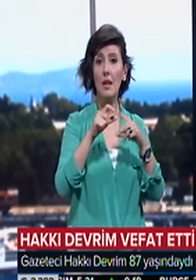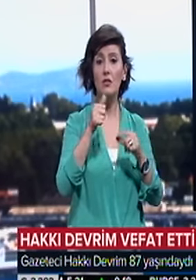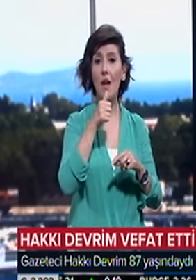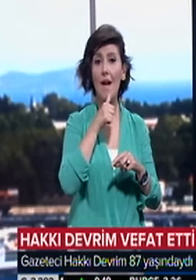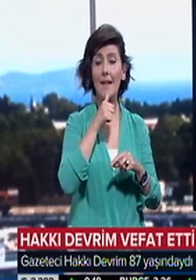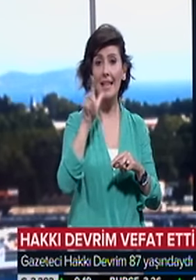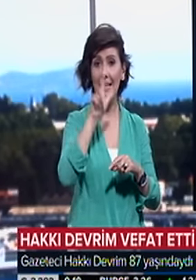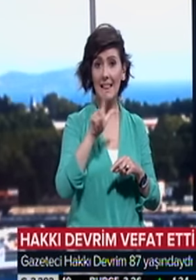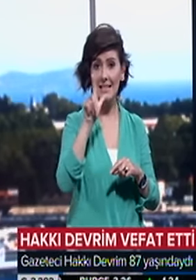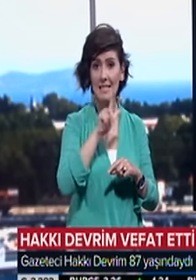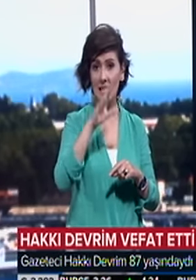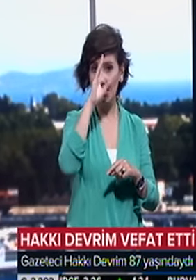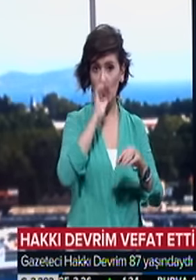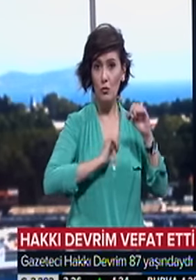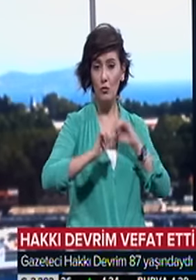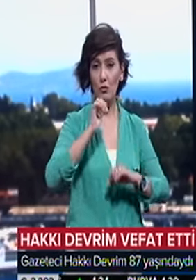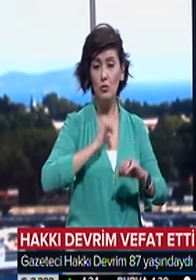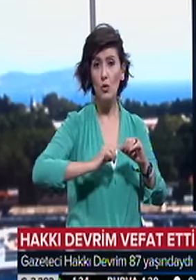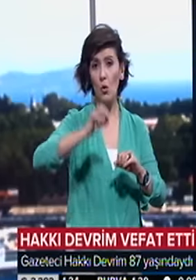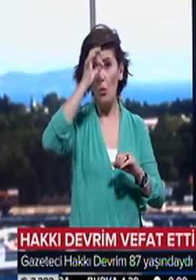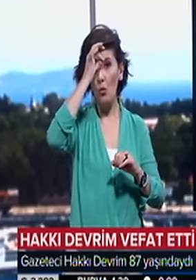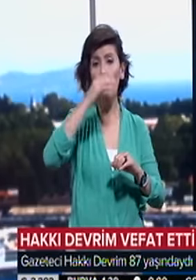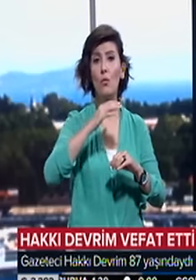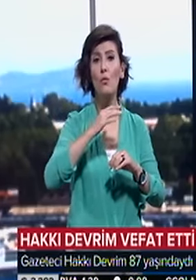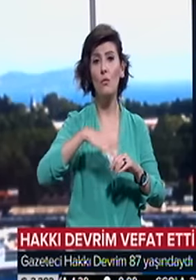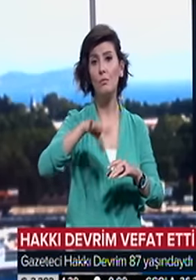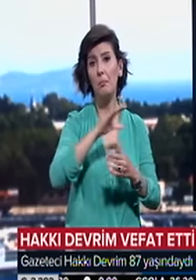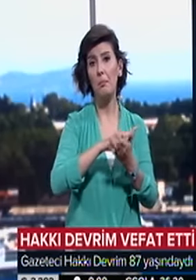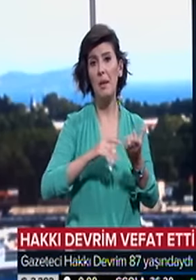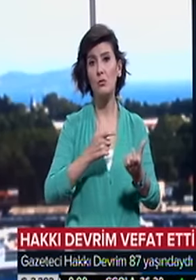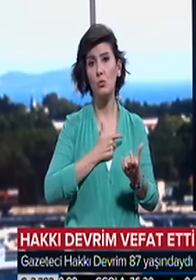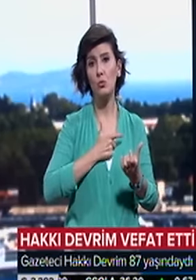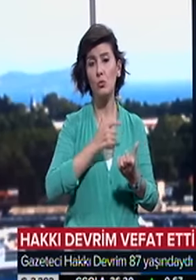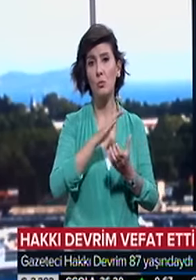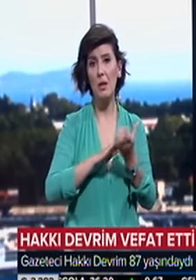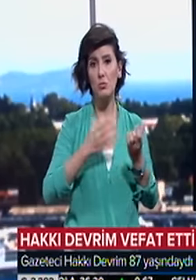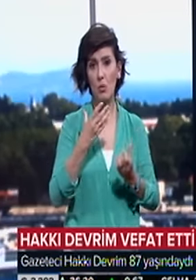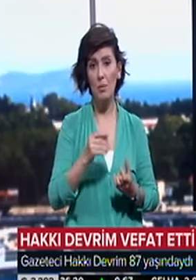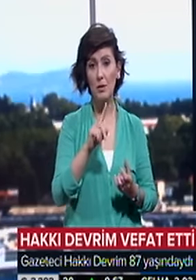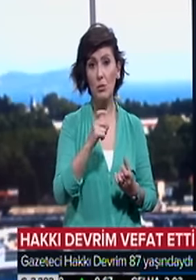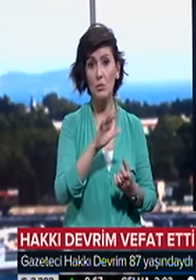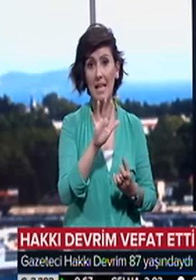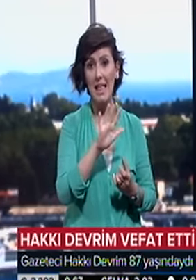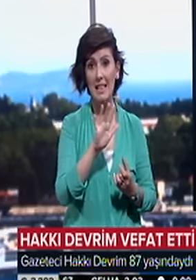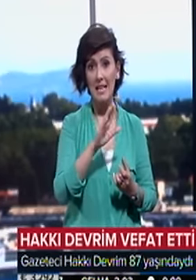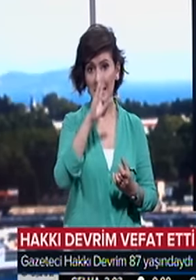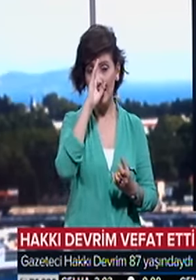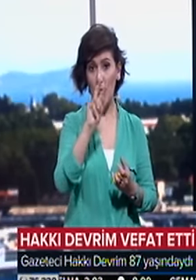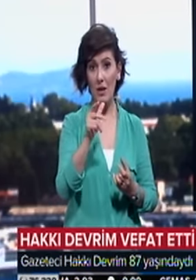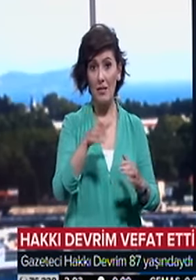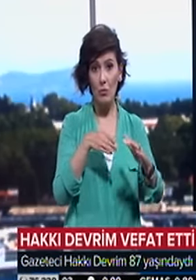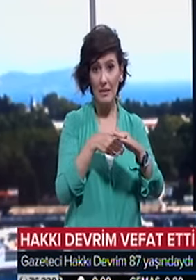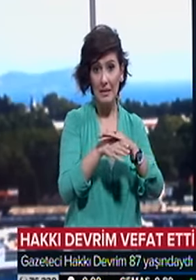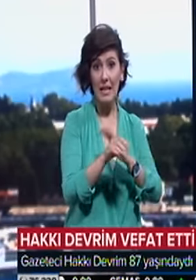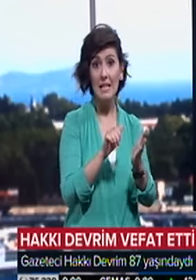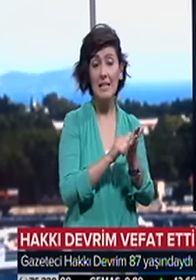Erkek Lisesi ve İstanbul Üniversitesi Hukuk Fakültesinden mezun oldu. 1950'de İstanbul Radyosu'na giren